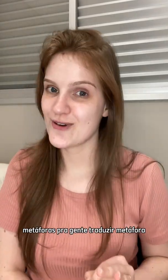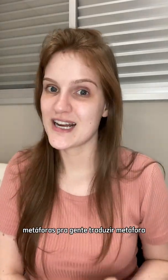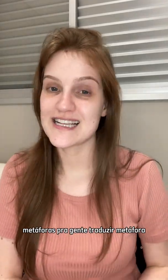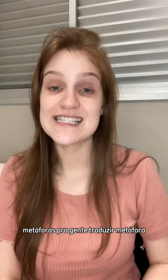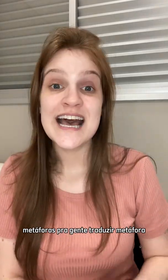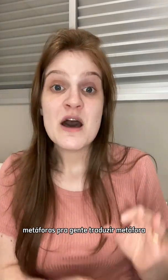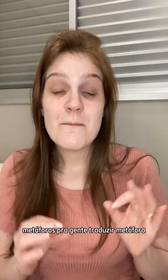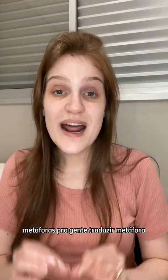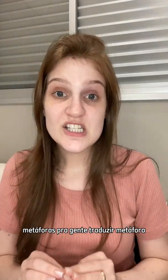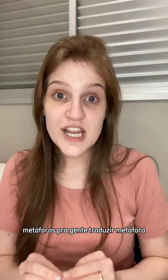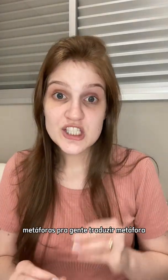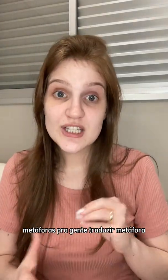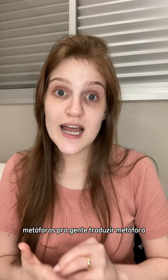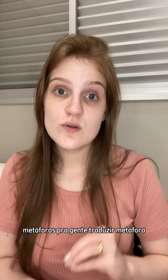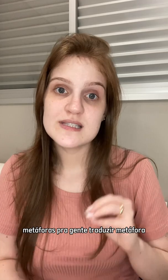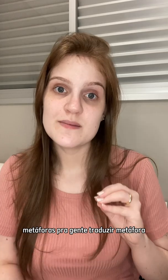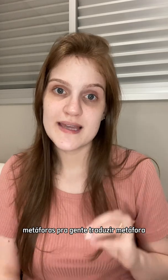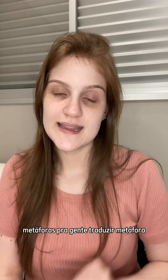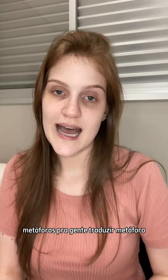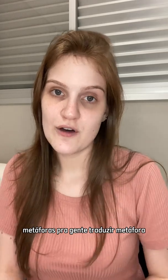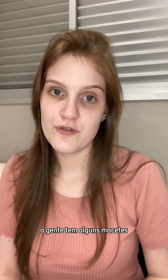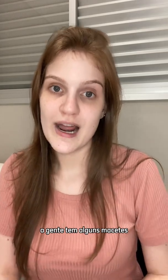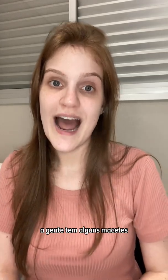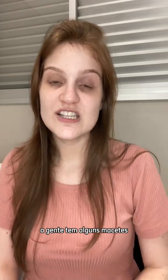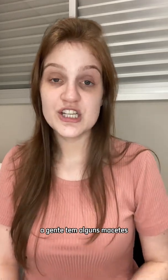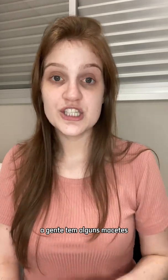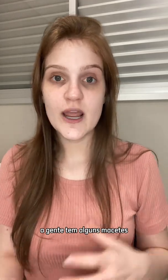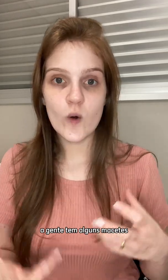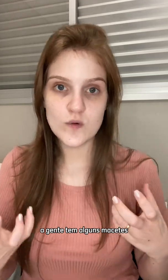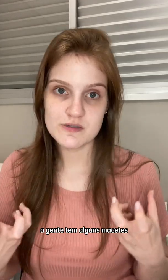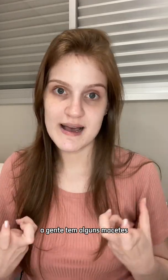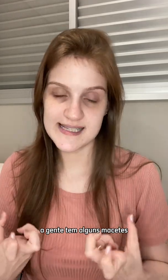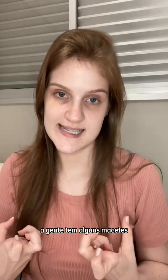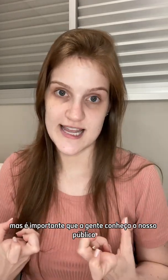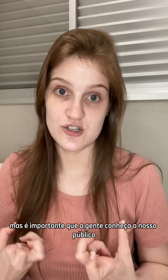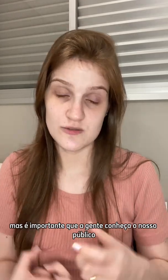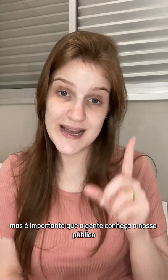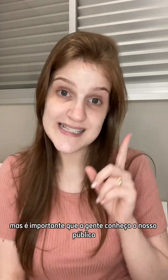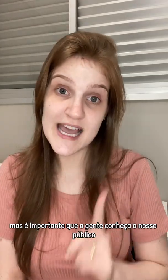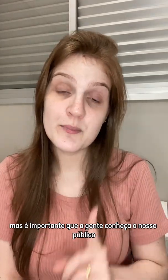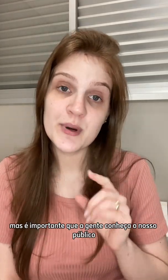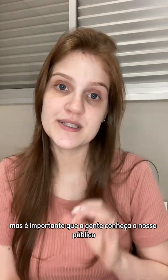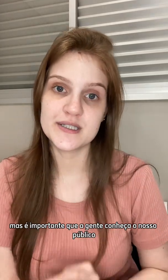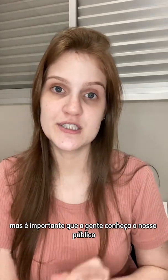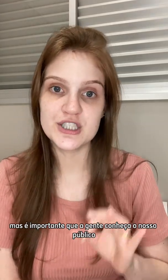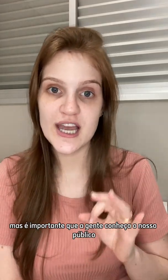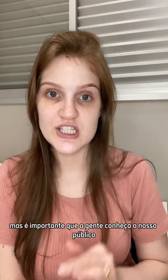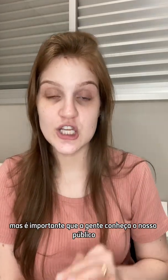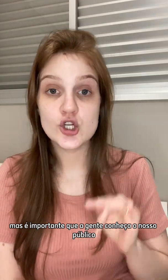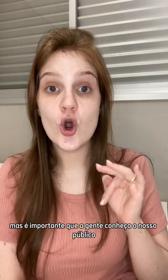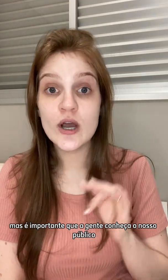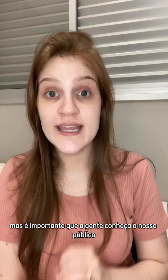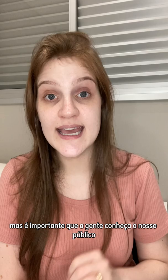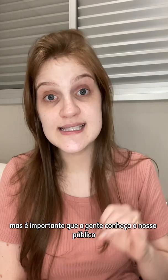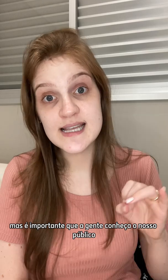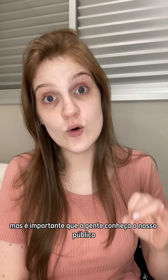Metáforas. Pra gente traduzir metáfora, a gente tem alguns macetes, mas é importante que a gente conheça o